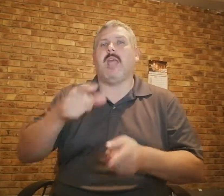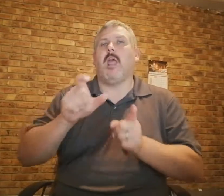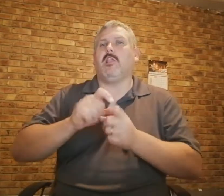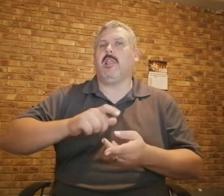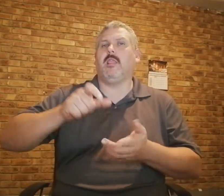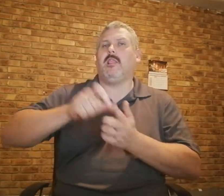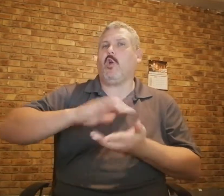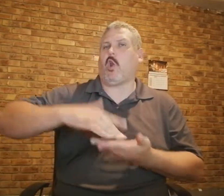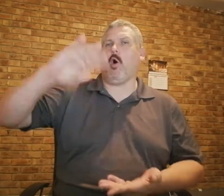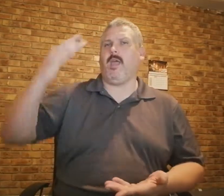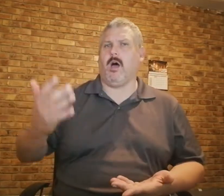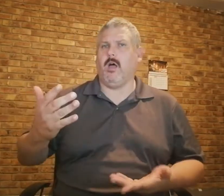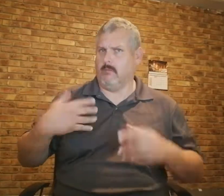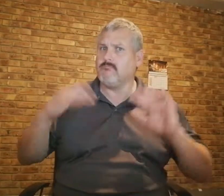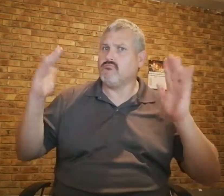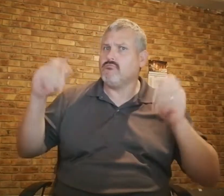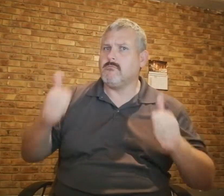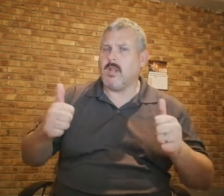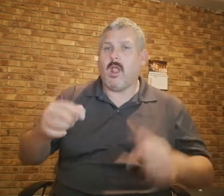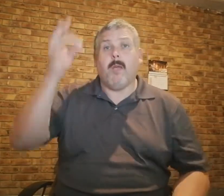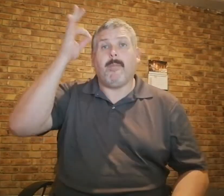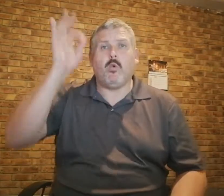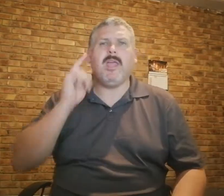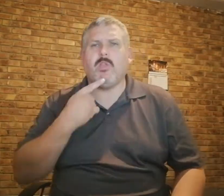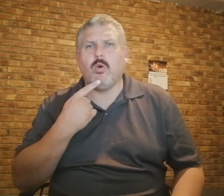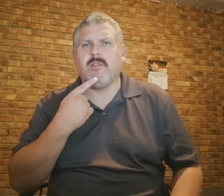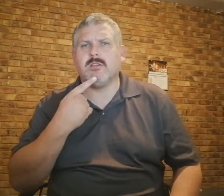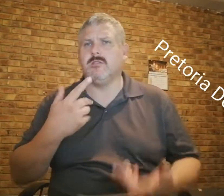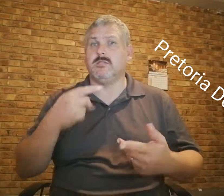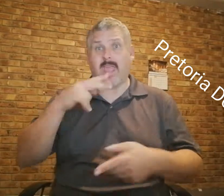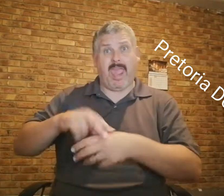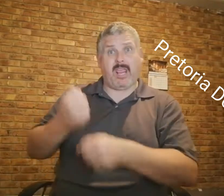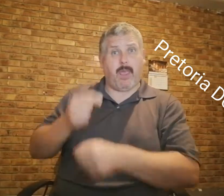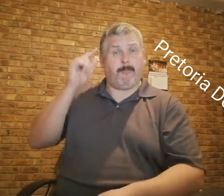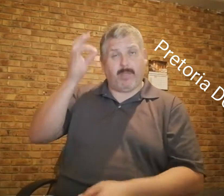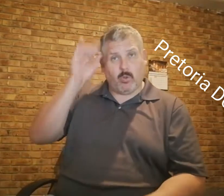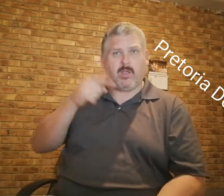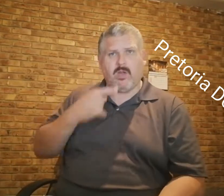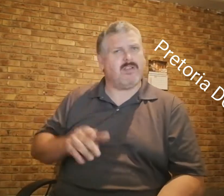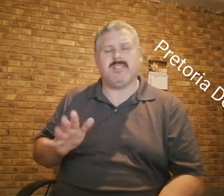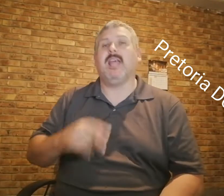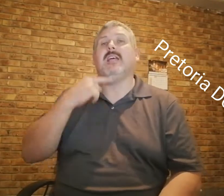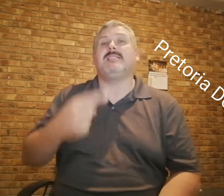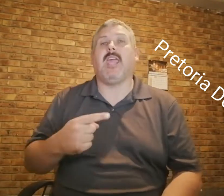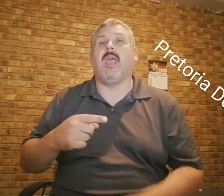sê, Deucloia. Petoia, doelwis. Sien, NG, Petoia, doelwis, nie. Sê,